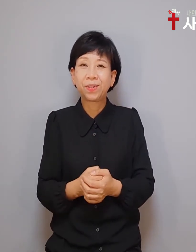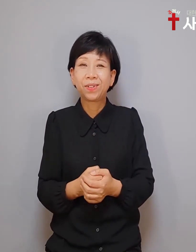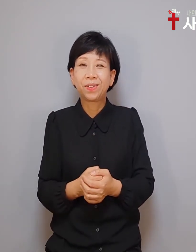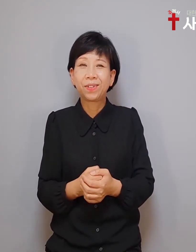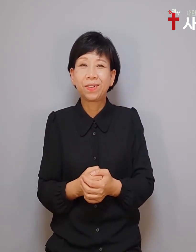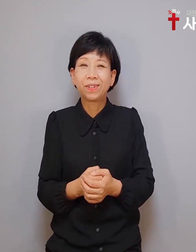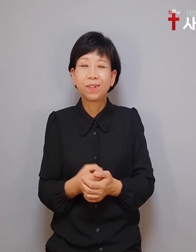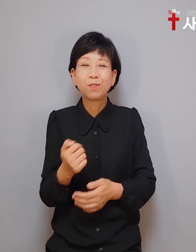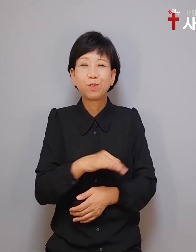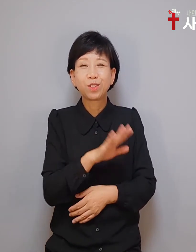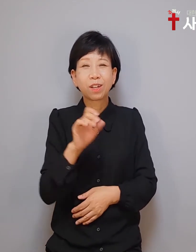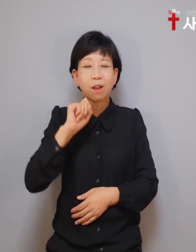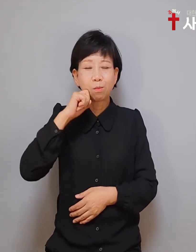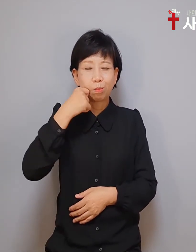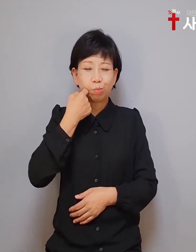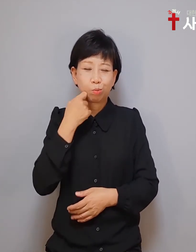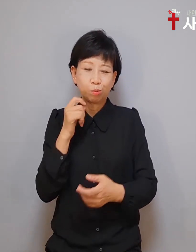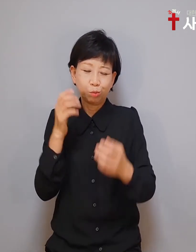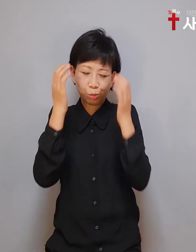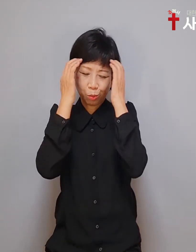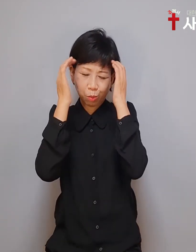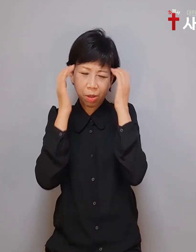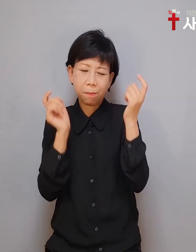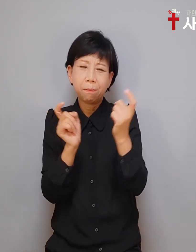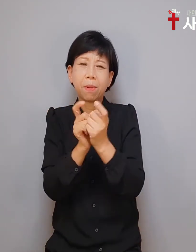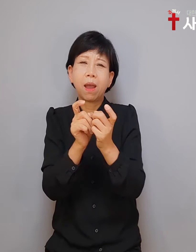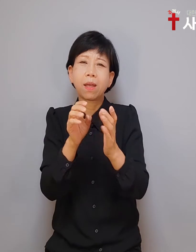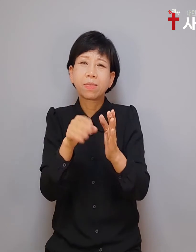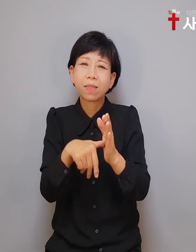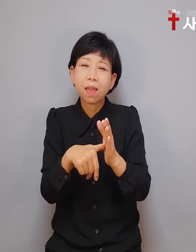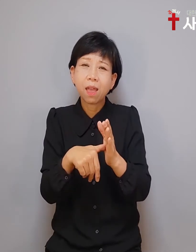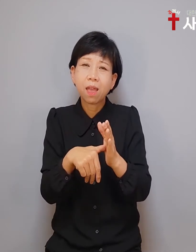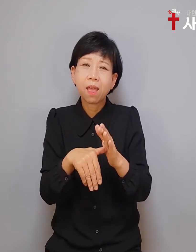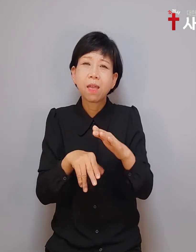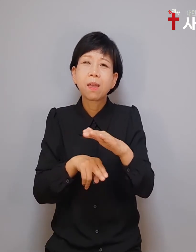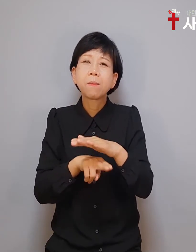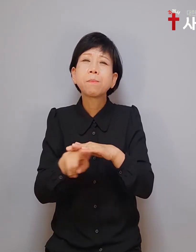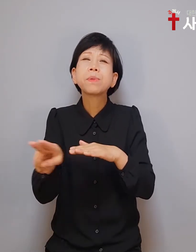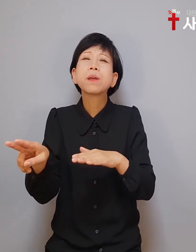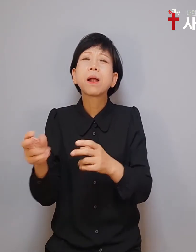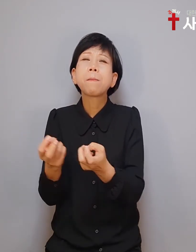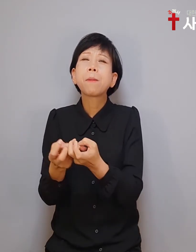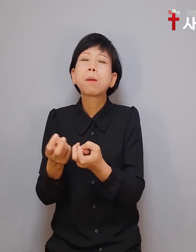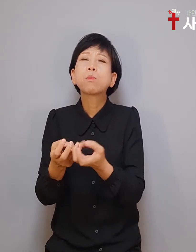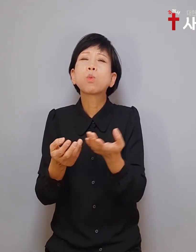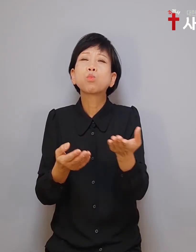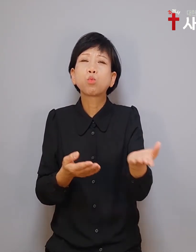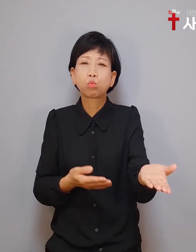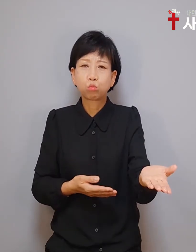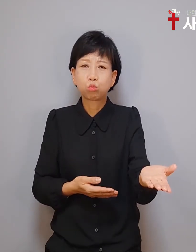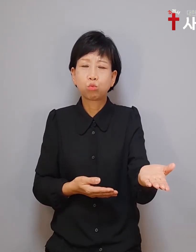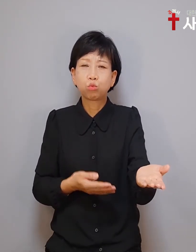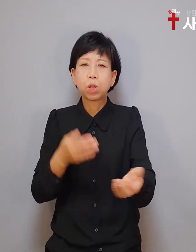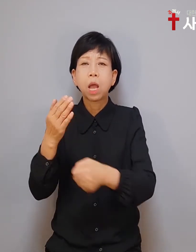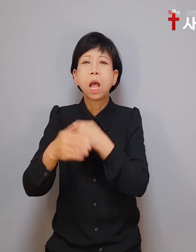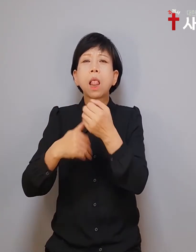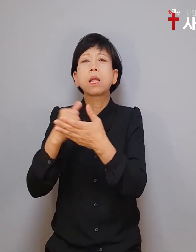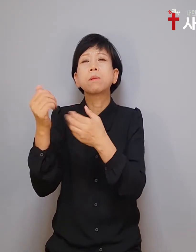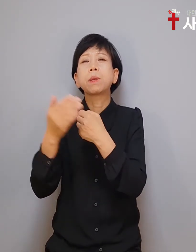시험을 당할 때, 시험 당할 즈음에 피할 길 주신다는 하나님의 은혜, 하나님의 약속이